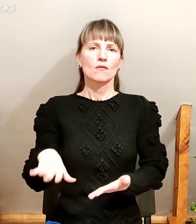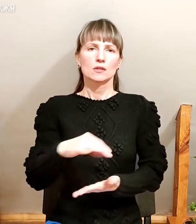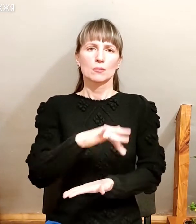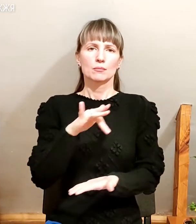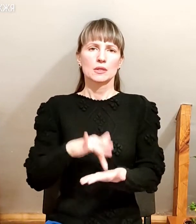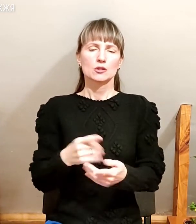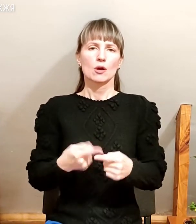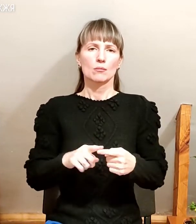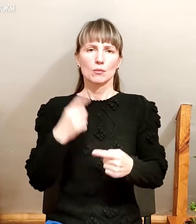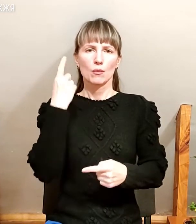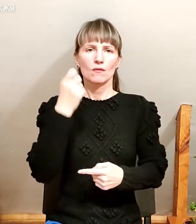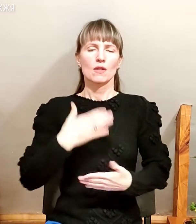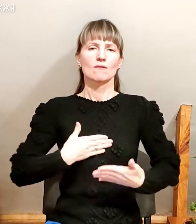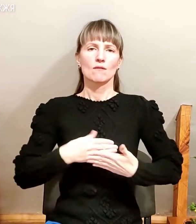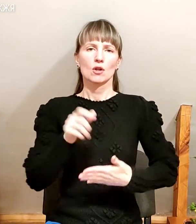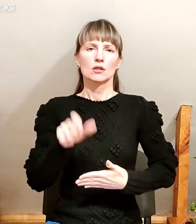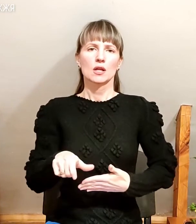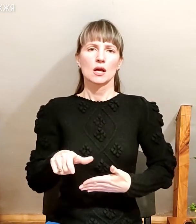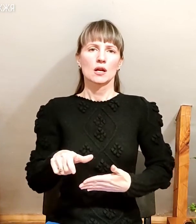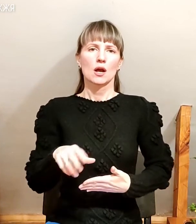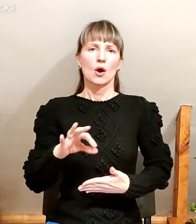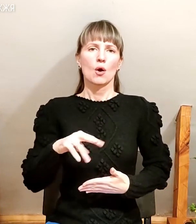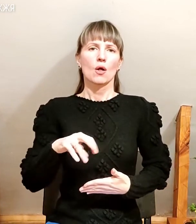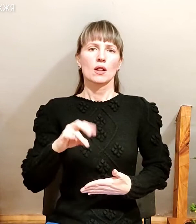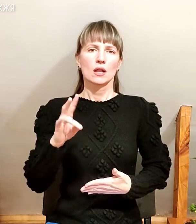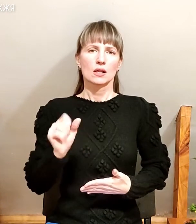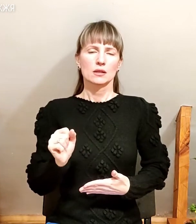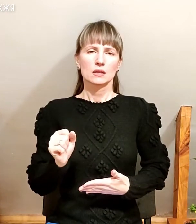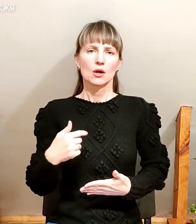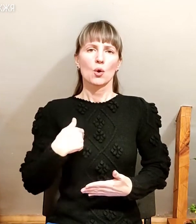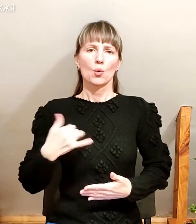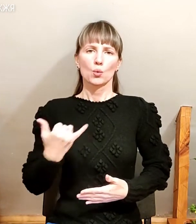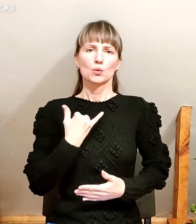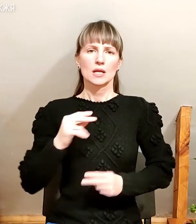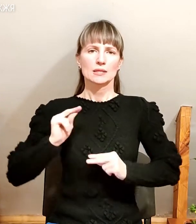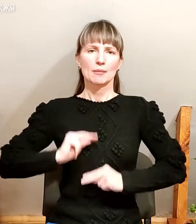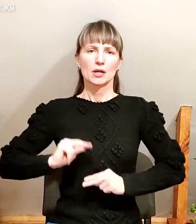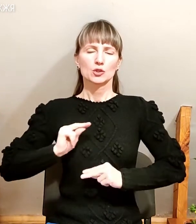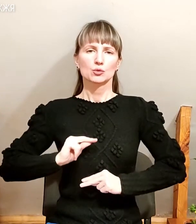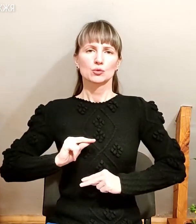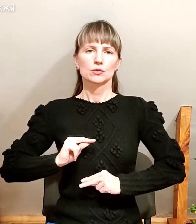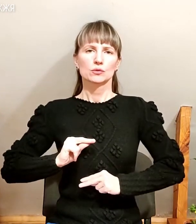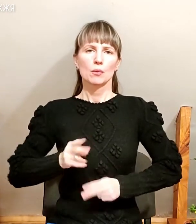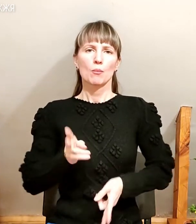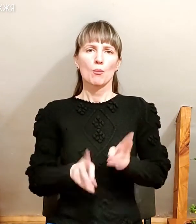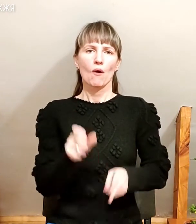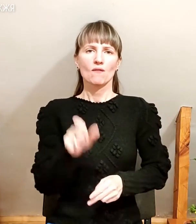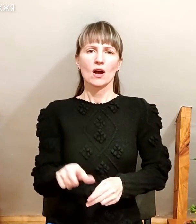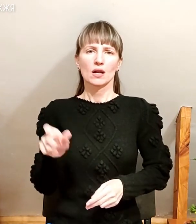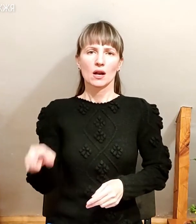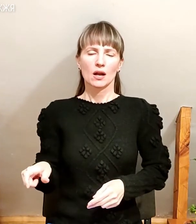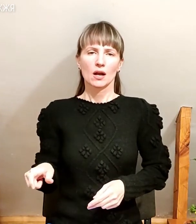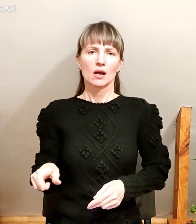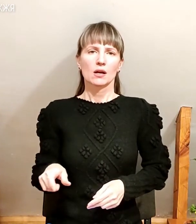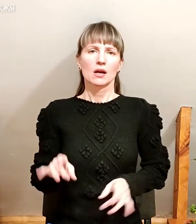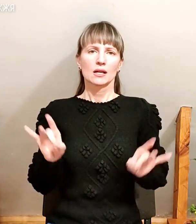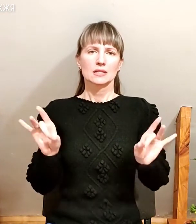це повідомила волонтерка зараз Олена. У нас працюють повара ресторану.